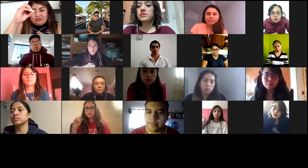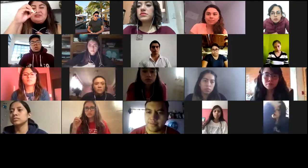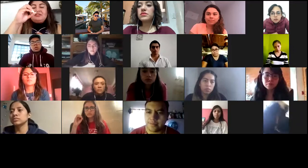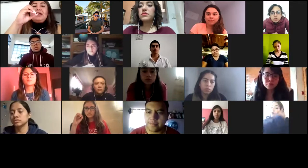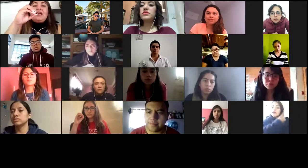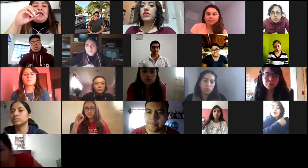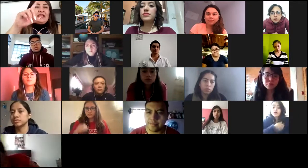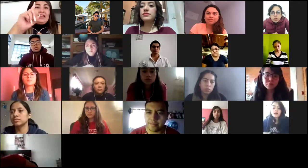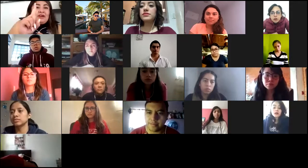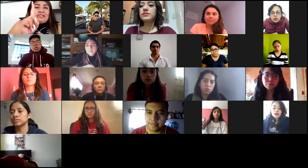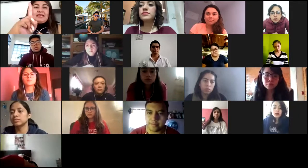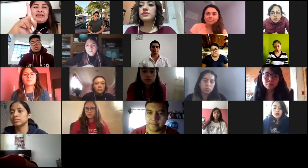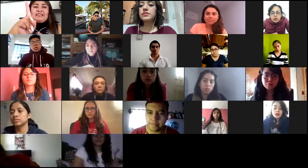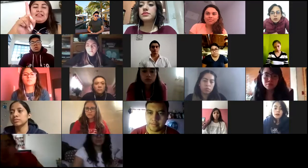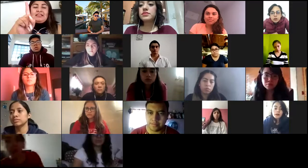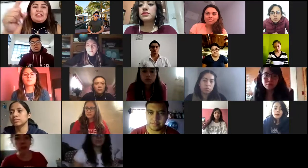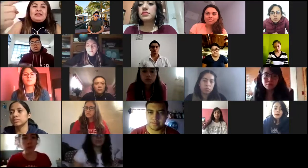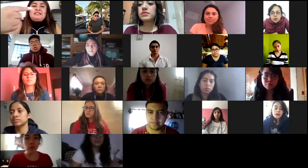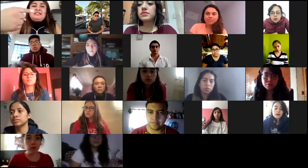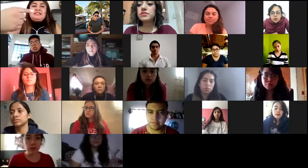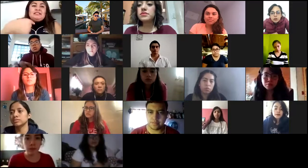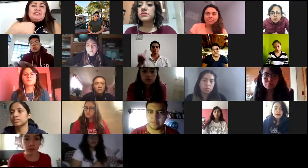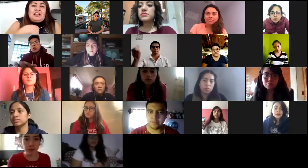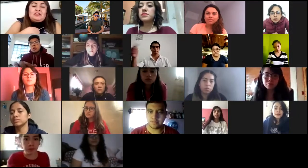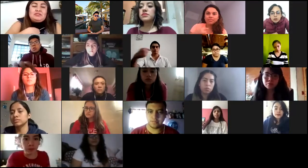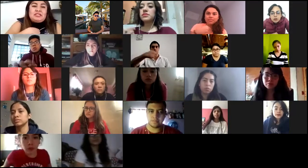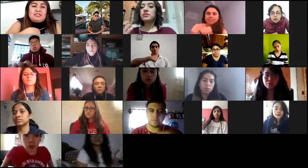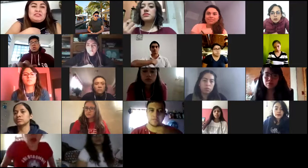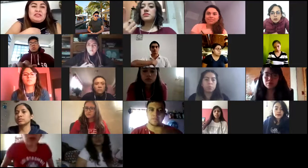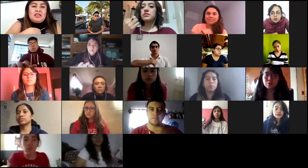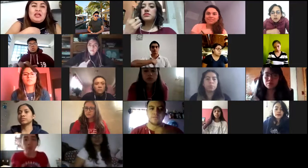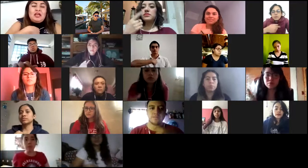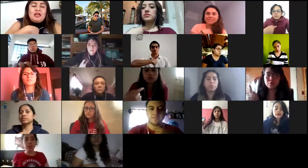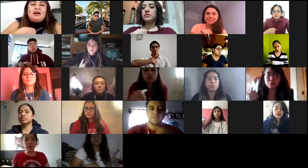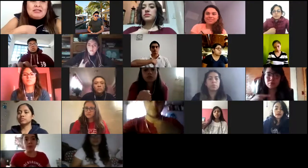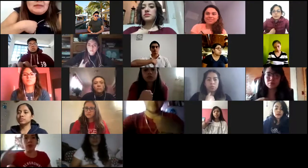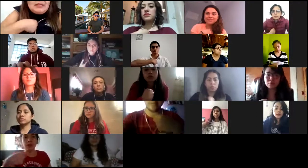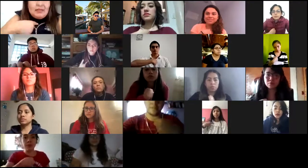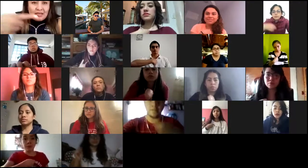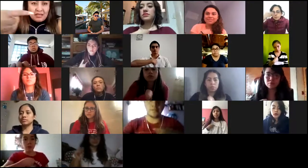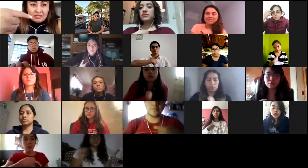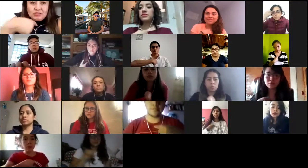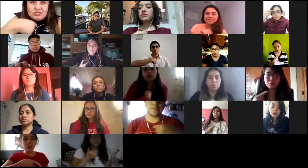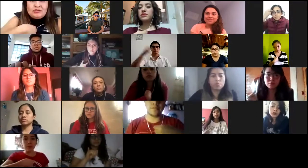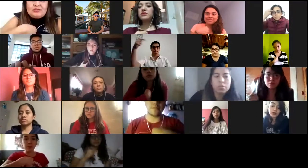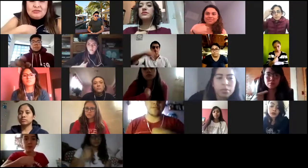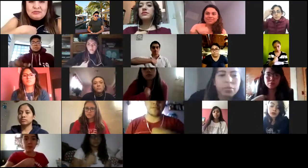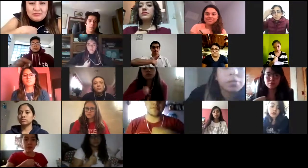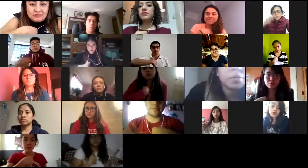Yo. En lengua de señas, dedo índice y se señalan a ustedes. A ver si se ve.